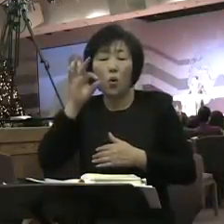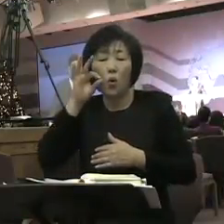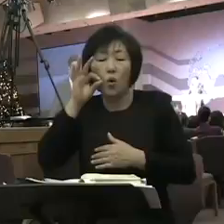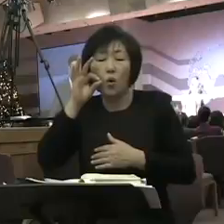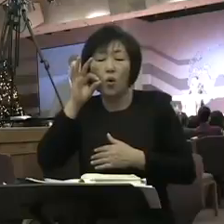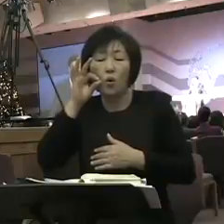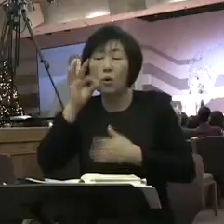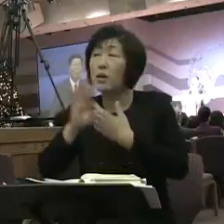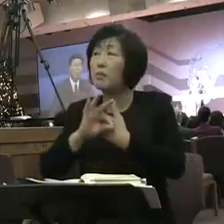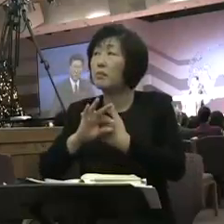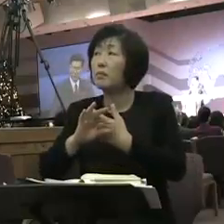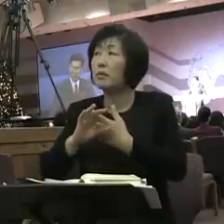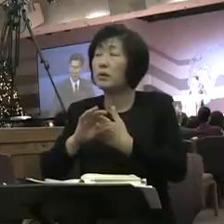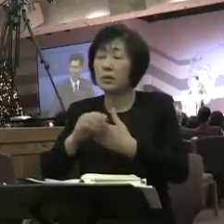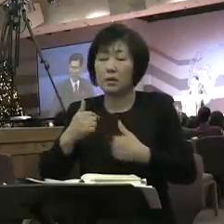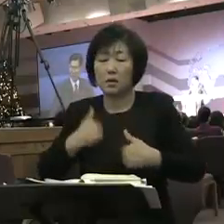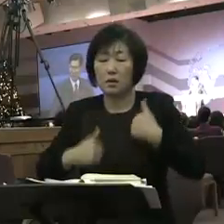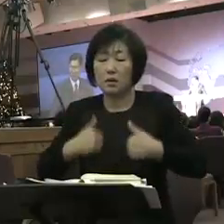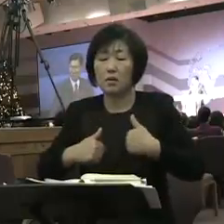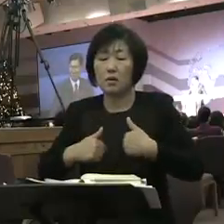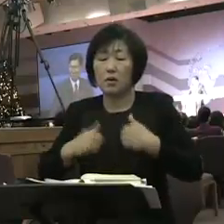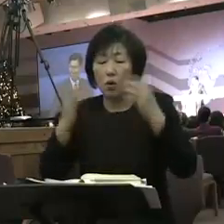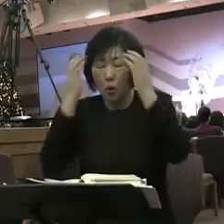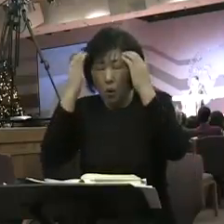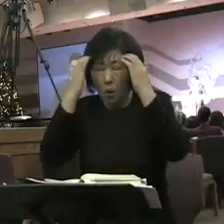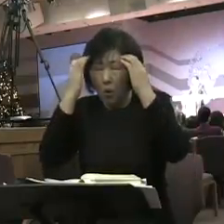기쁨으로 인해서요, 고난이 맥을 못 추기 때문에 그래요.